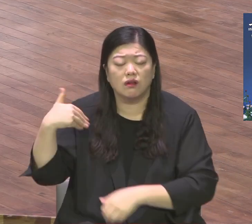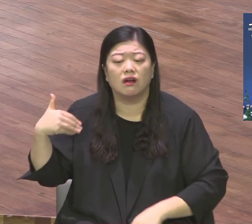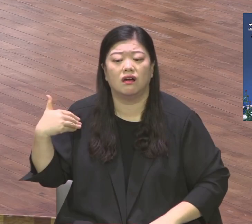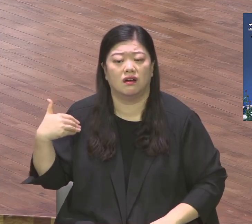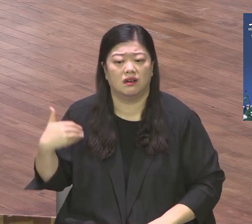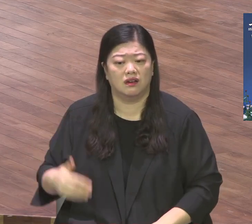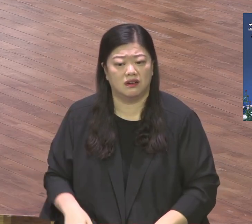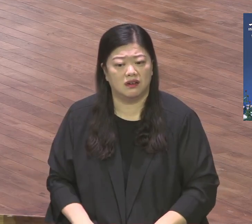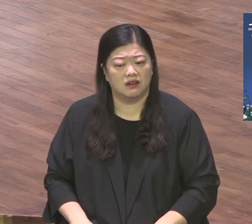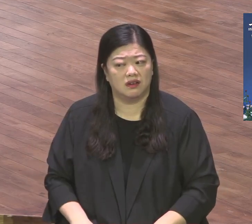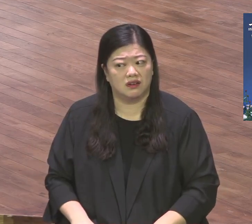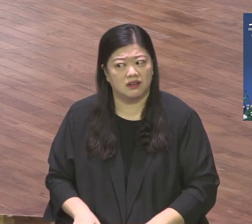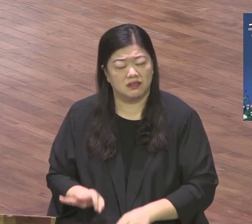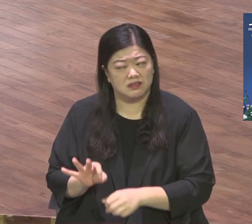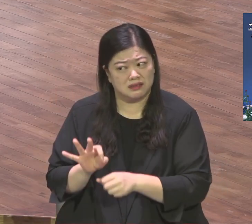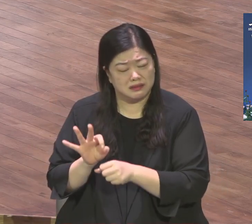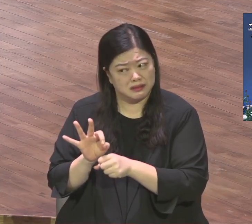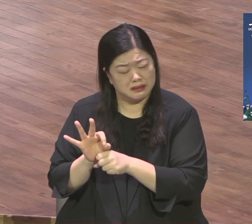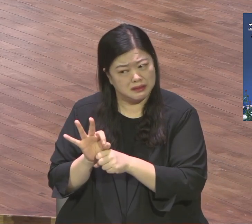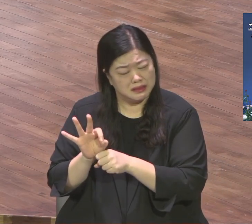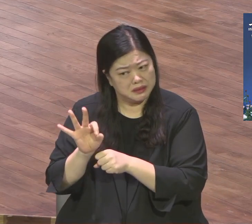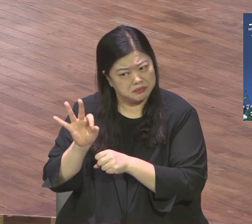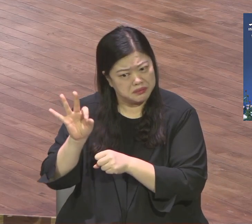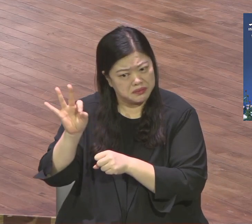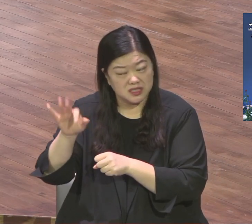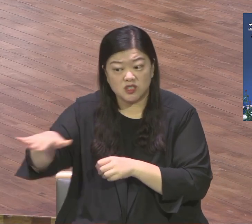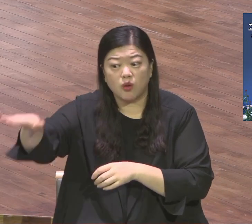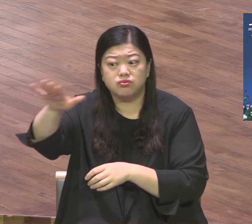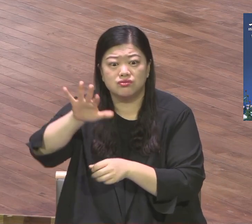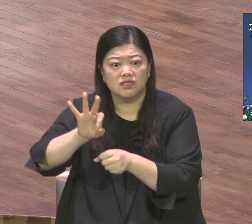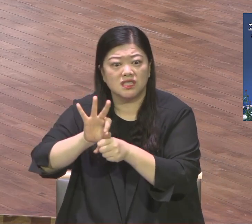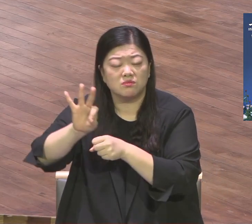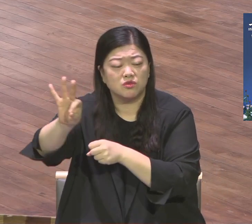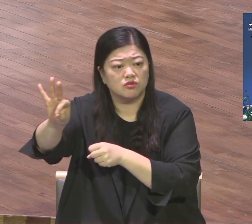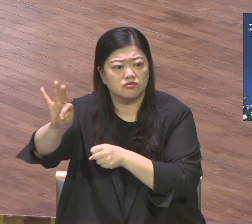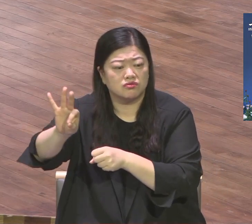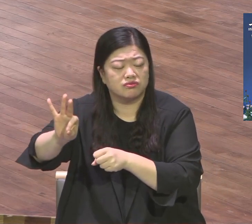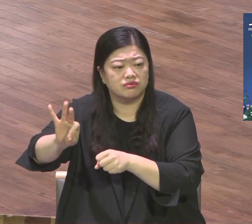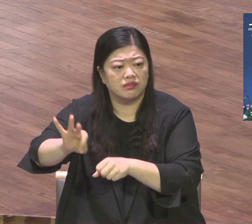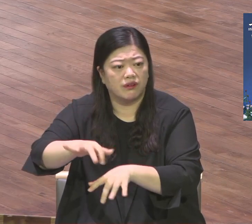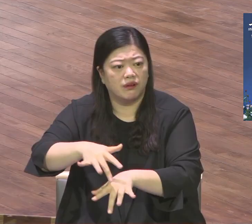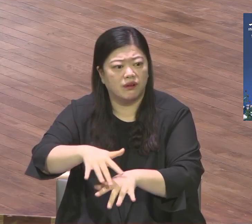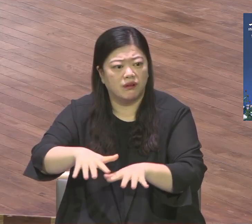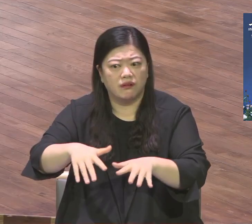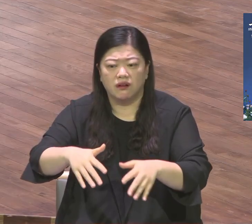아마 10년 지나면 갈 사람 많을 거예요.